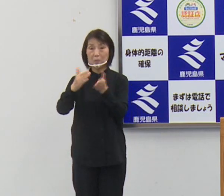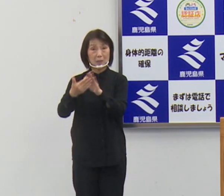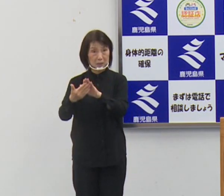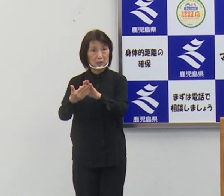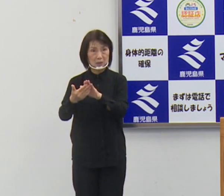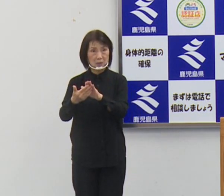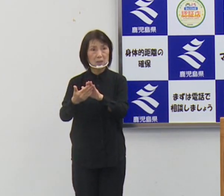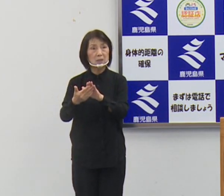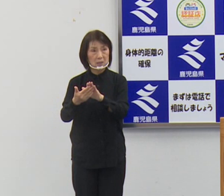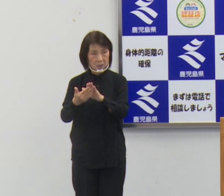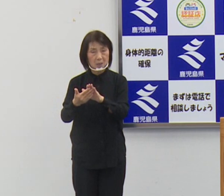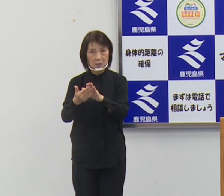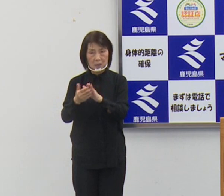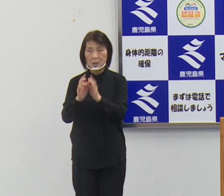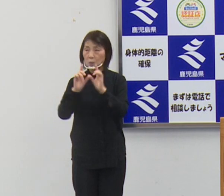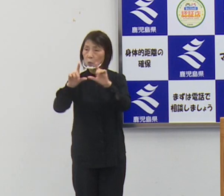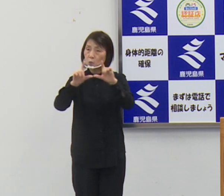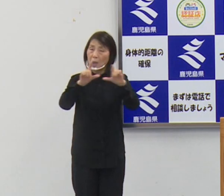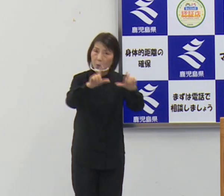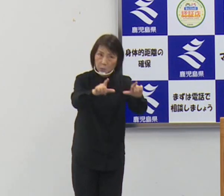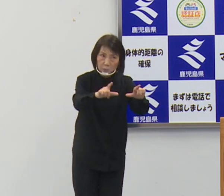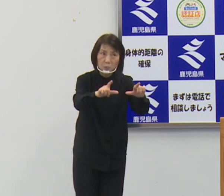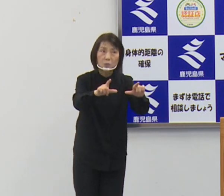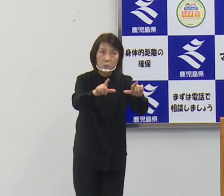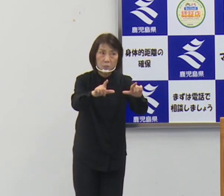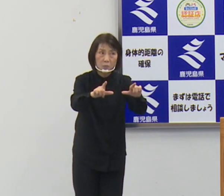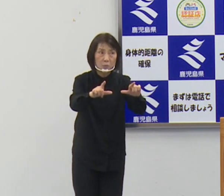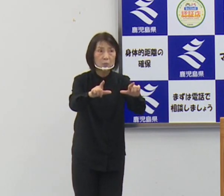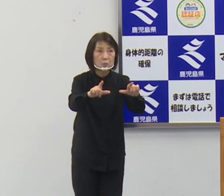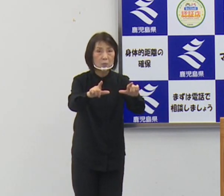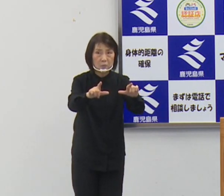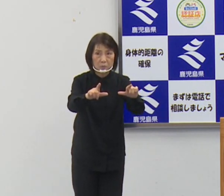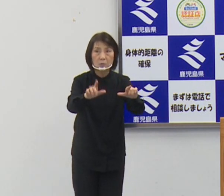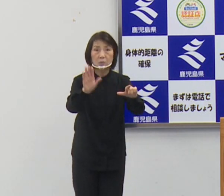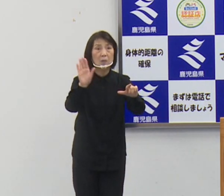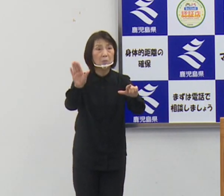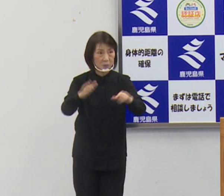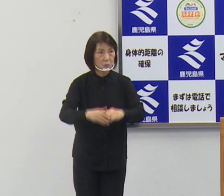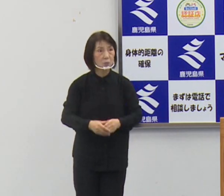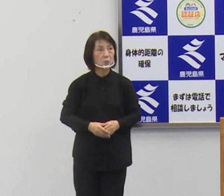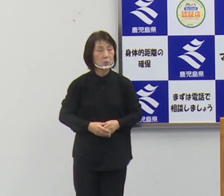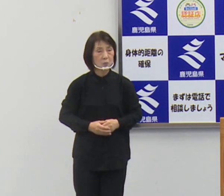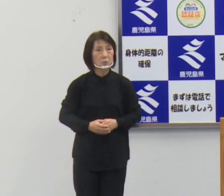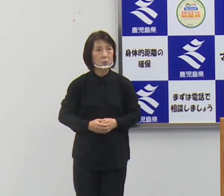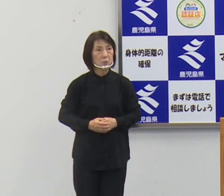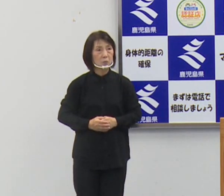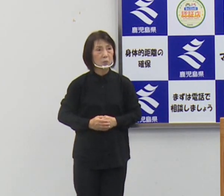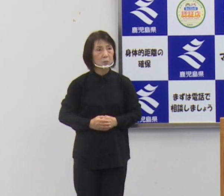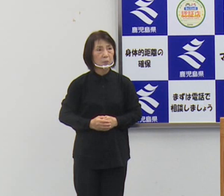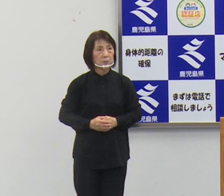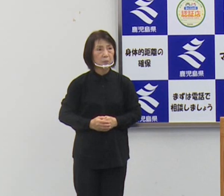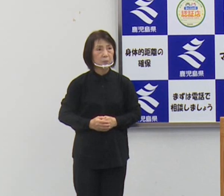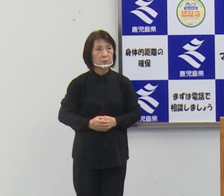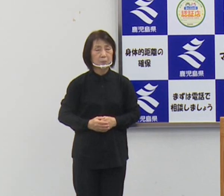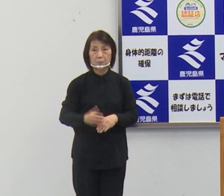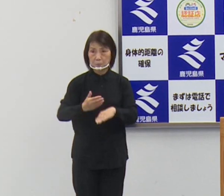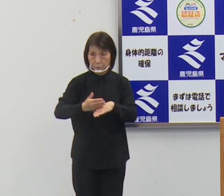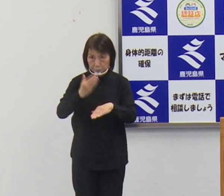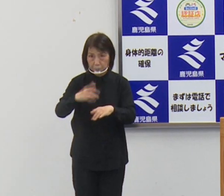伝えをしようということにはしております。まだ具体的にそこまでの例はあったかどうかちょっとあるんですけども。 わかりました、ありがとうございます。